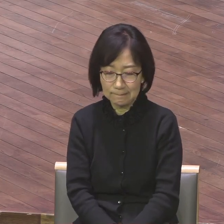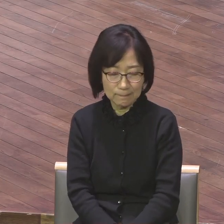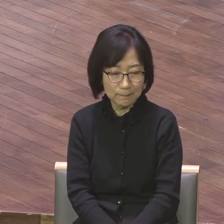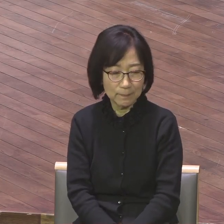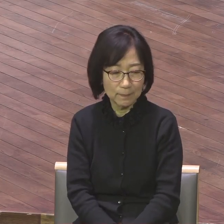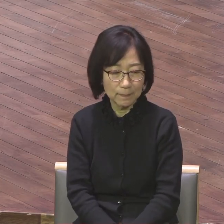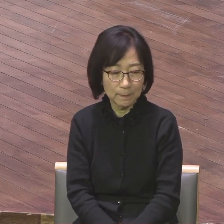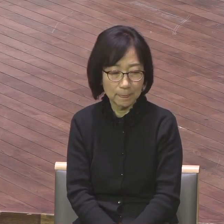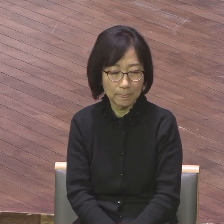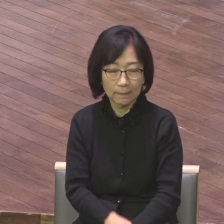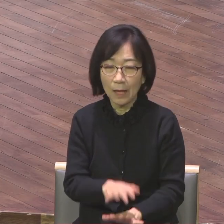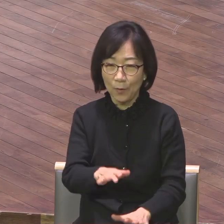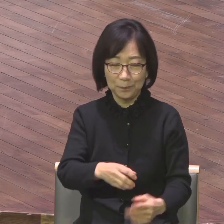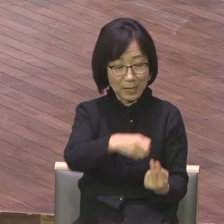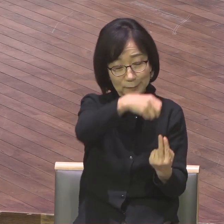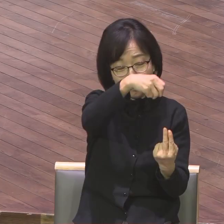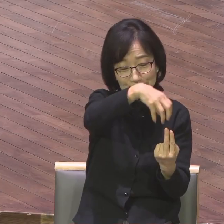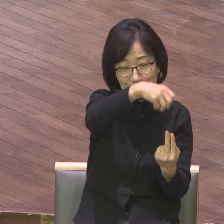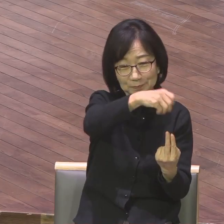세례 요한의 제자와